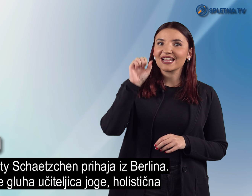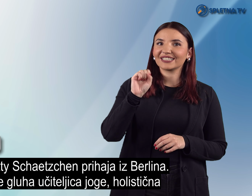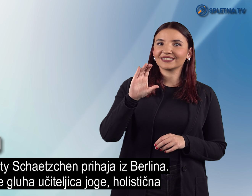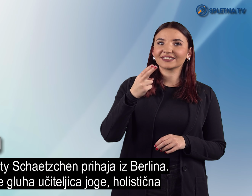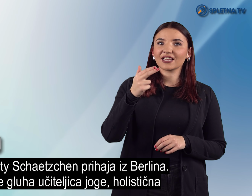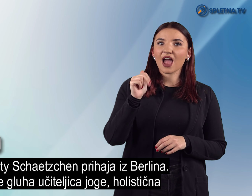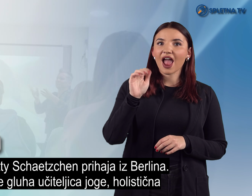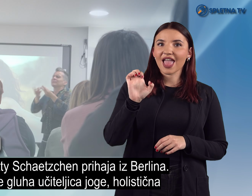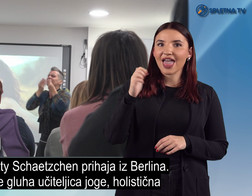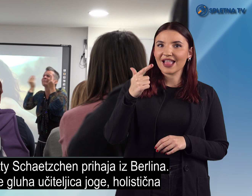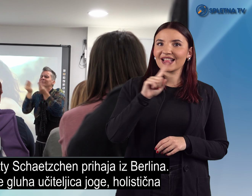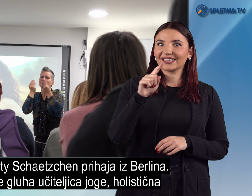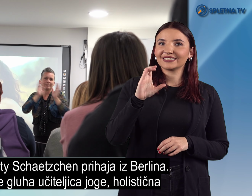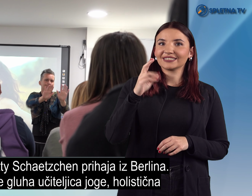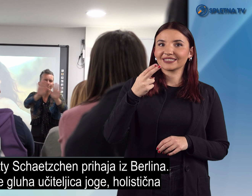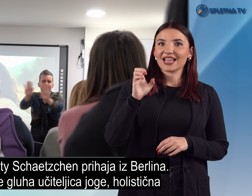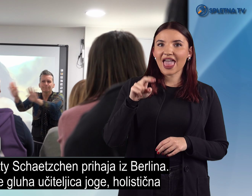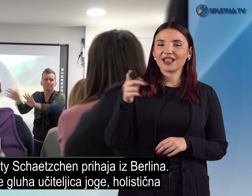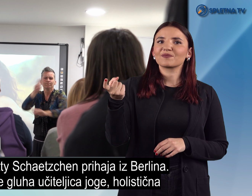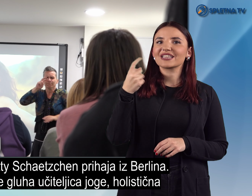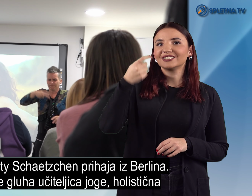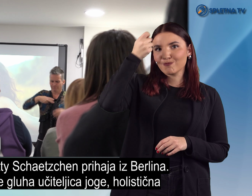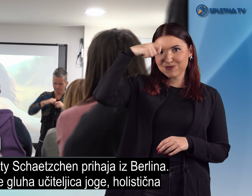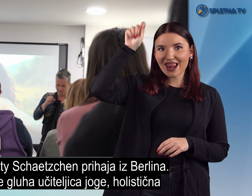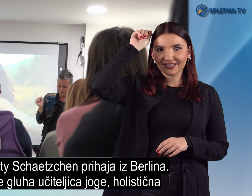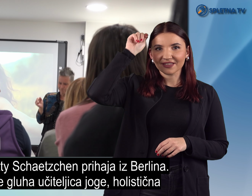Beti Schätzchen prihaja iz Berlina.